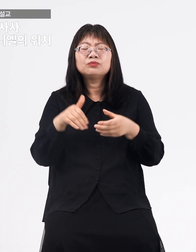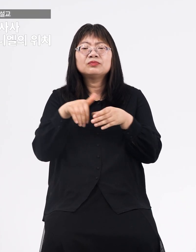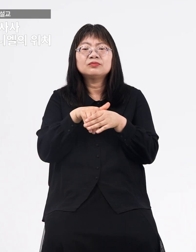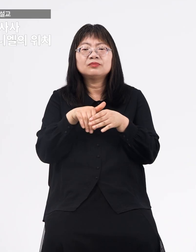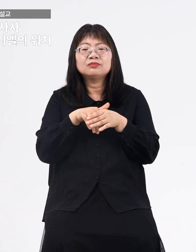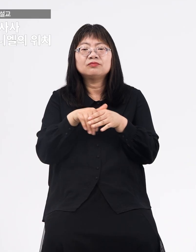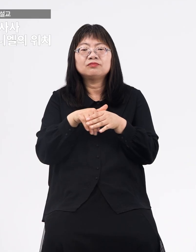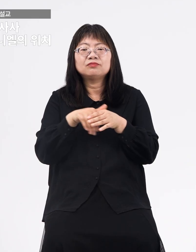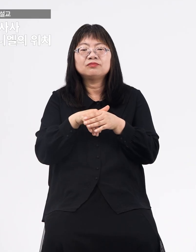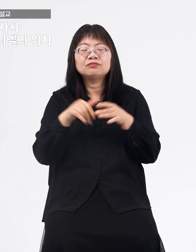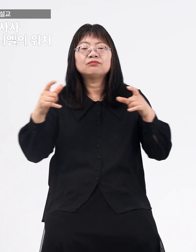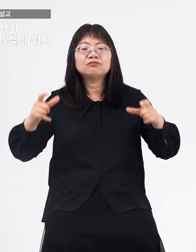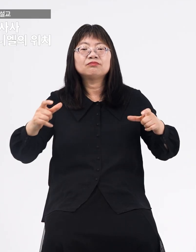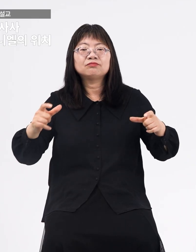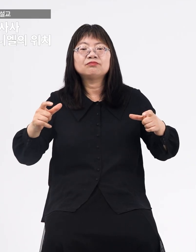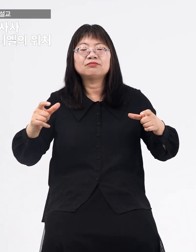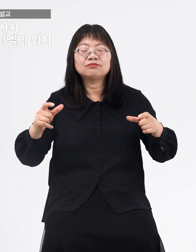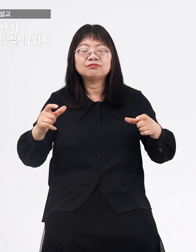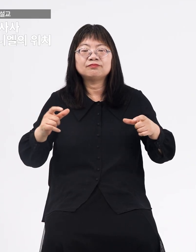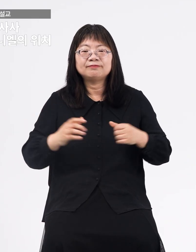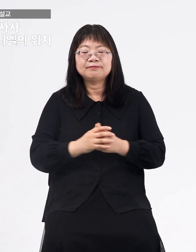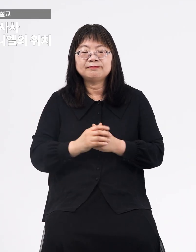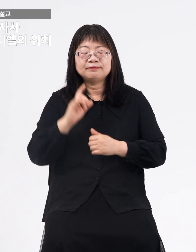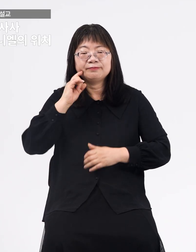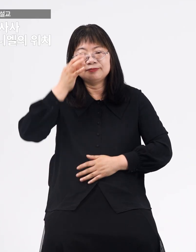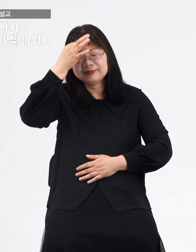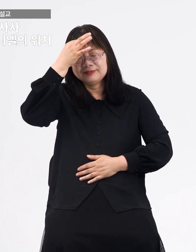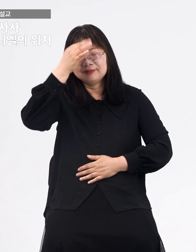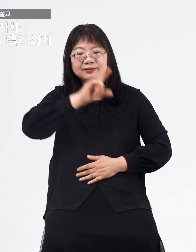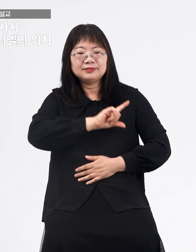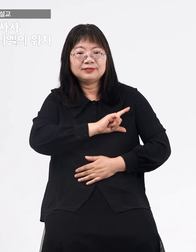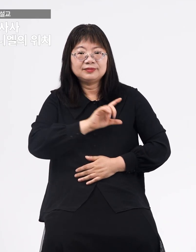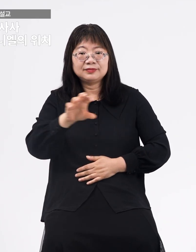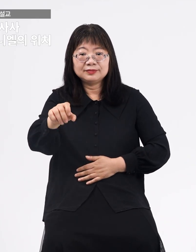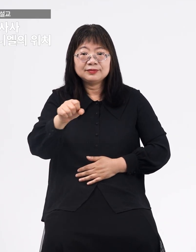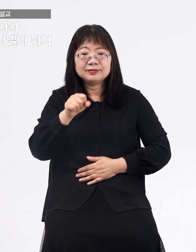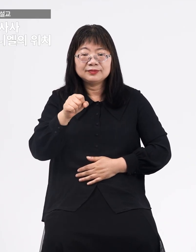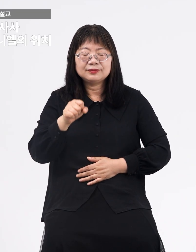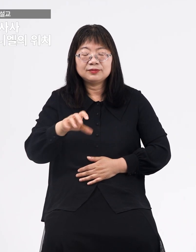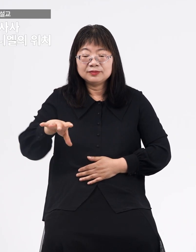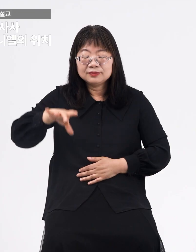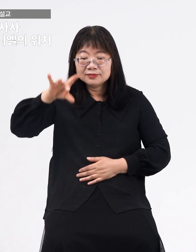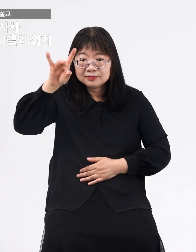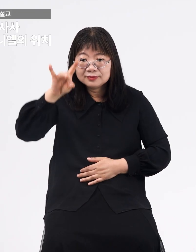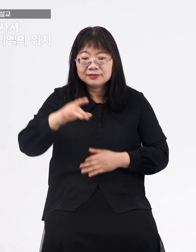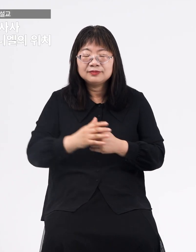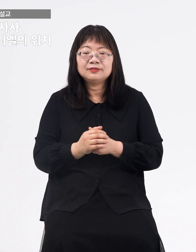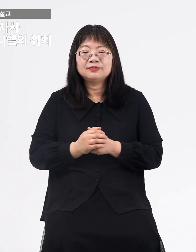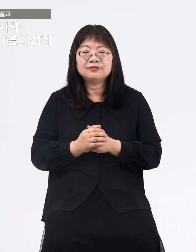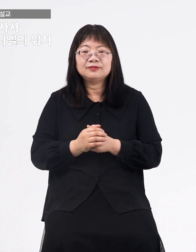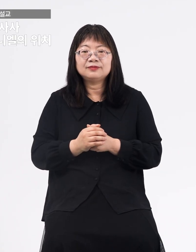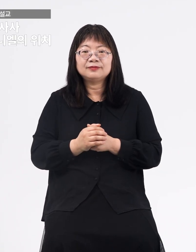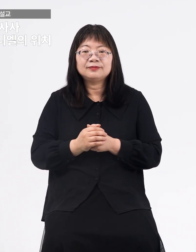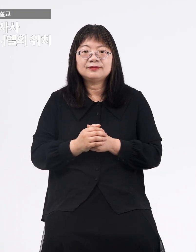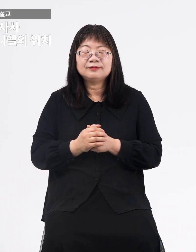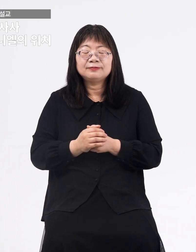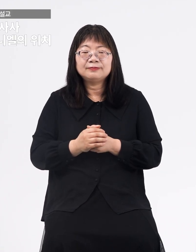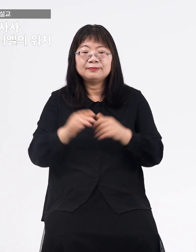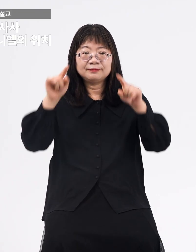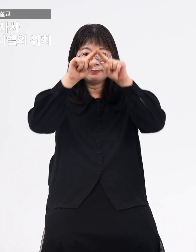문화라는 영역으로, 예능이라는 이름으로 딱 처음에 화면에 등장할